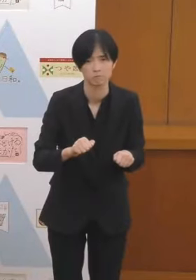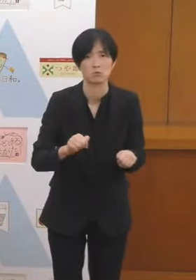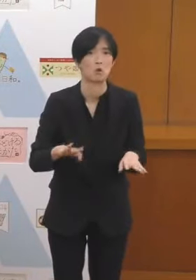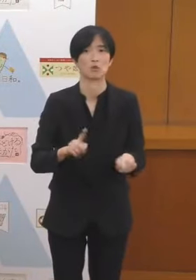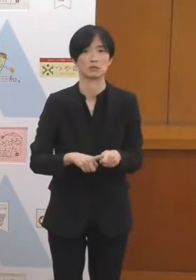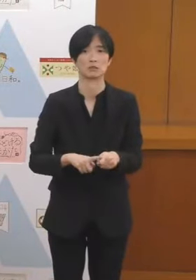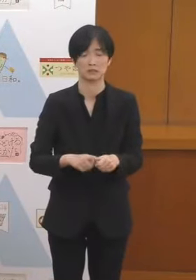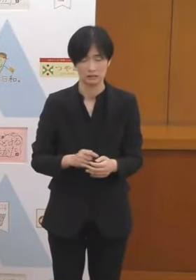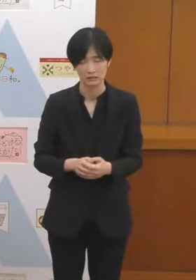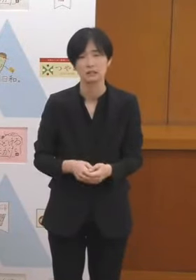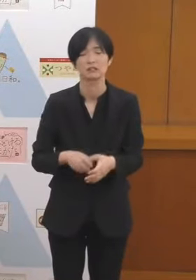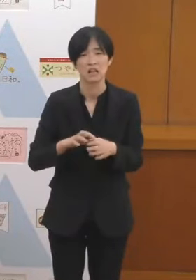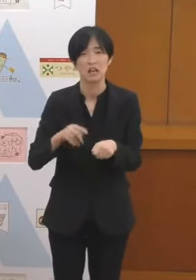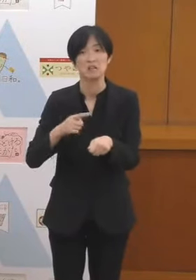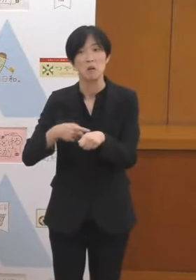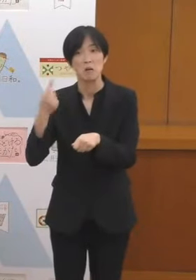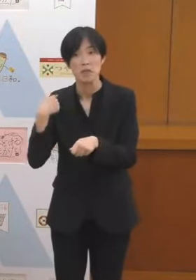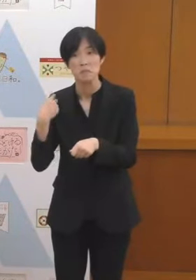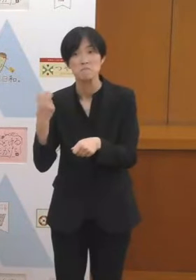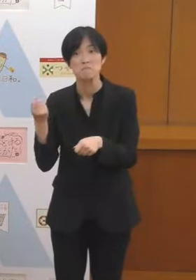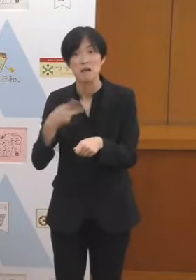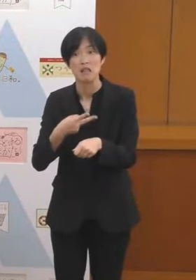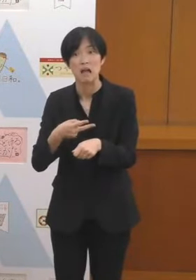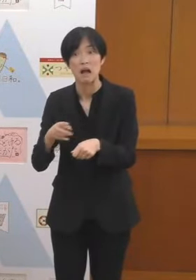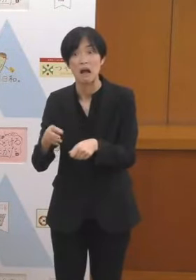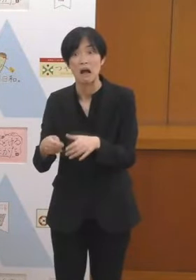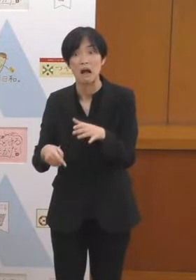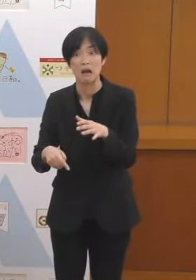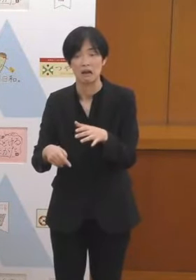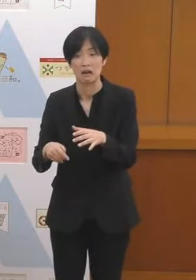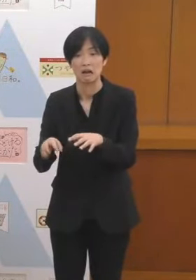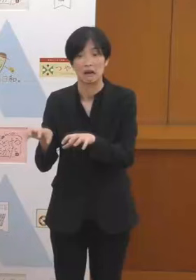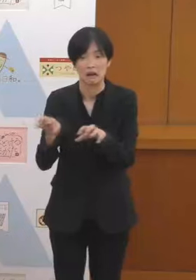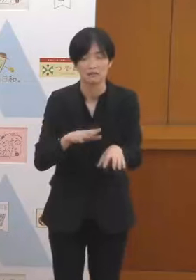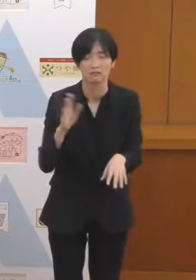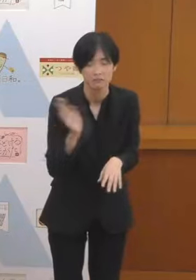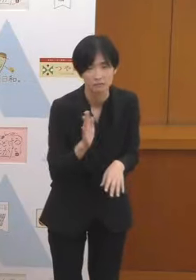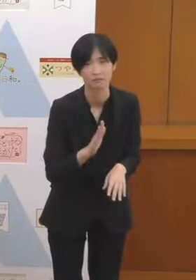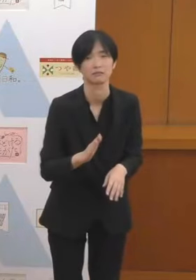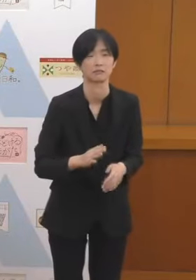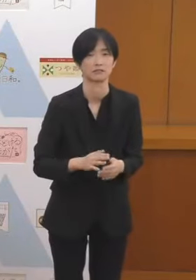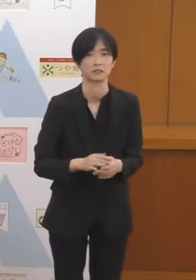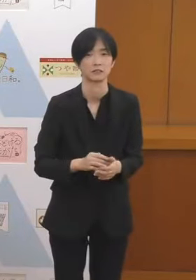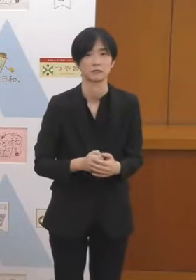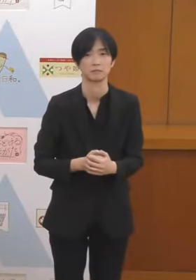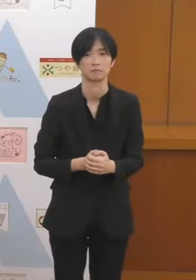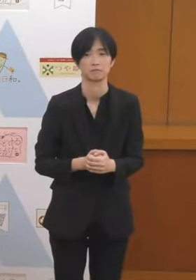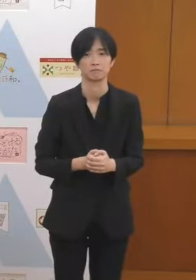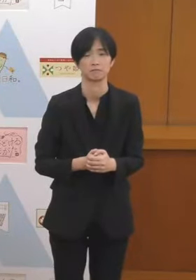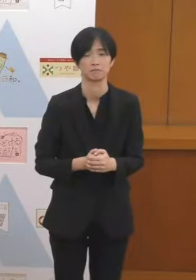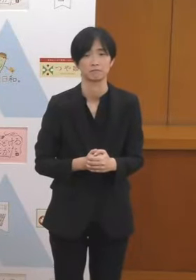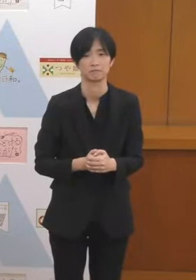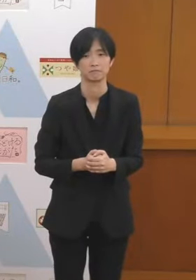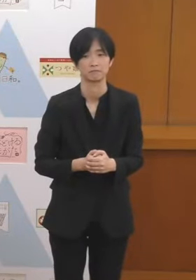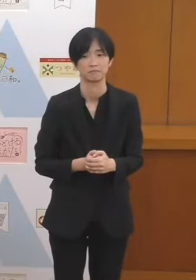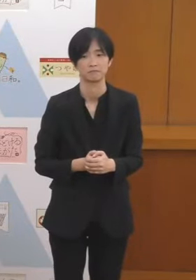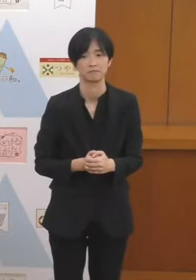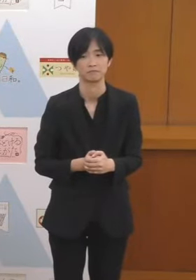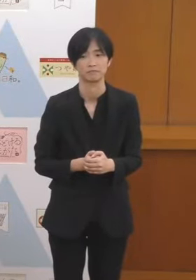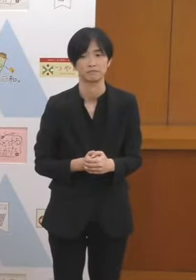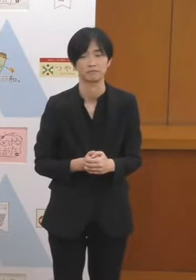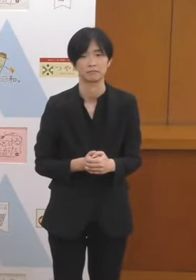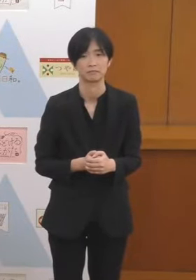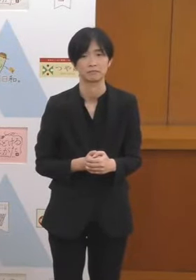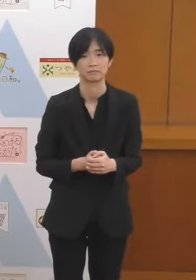この2の前にならないようにですねえしっかり検証した結果あ